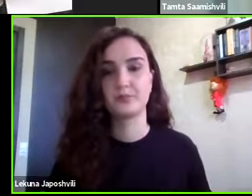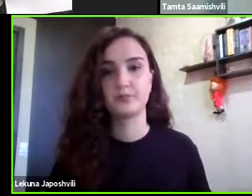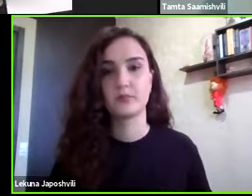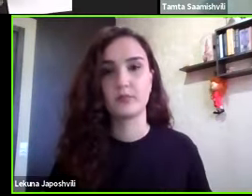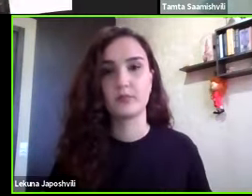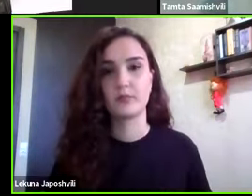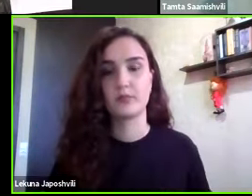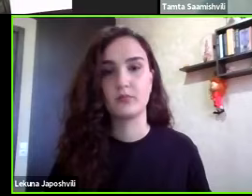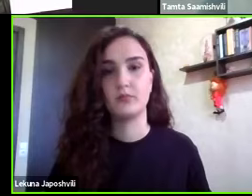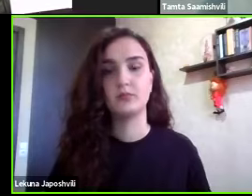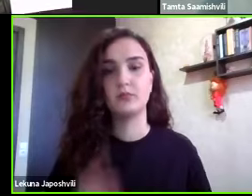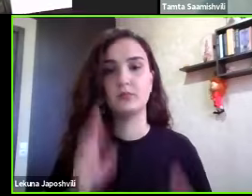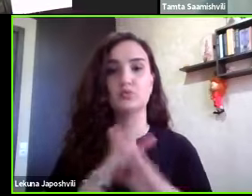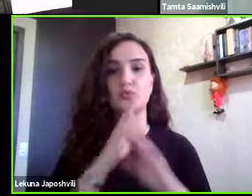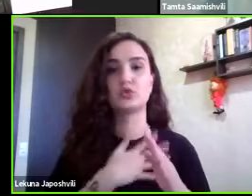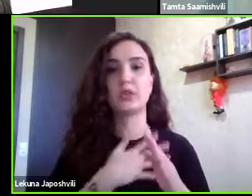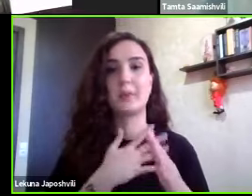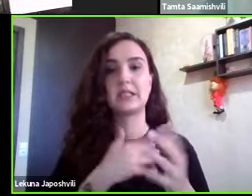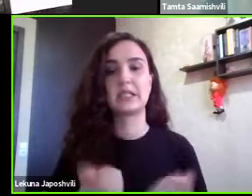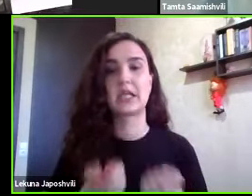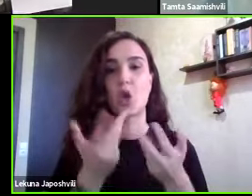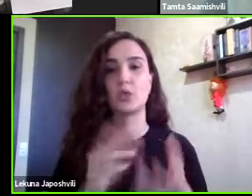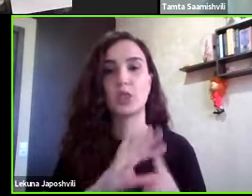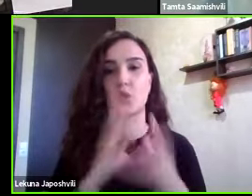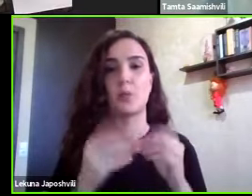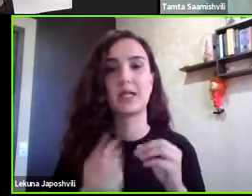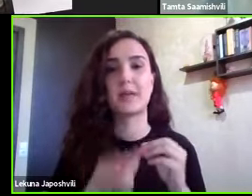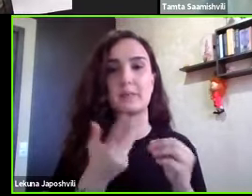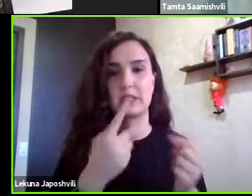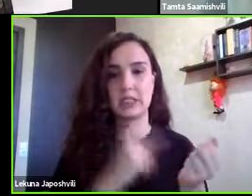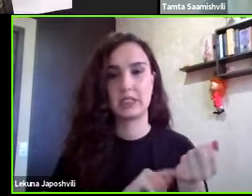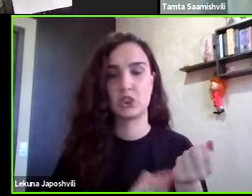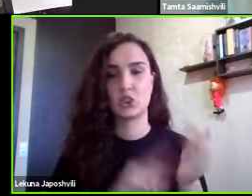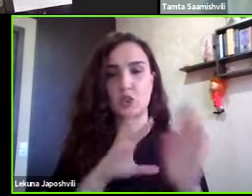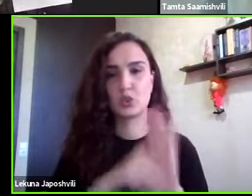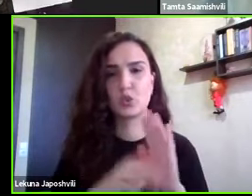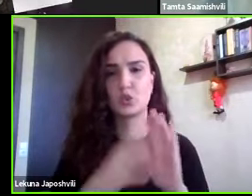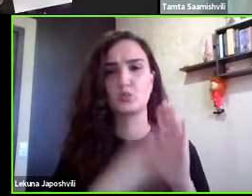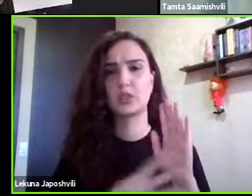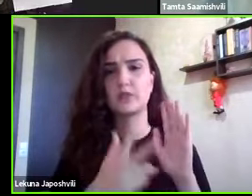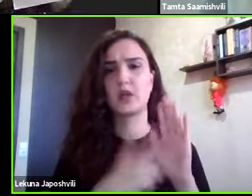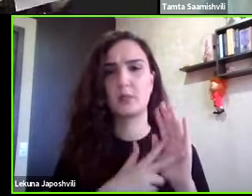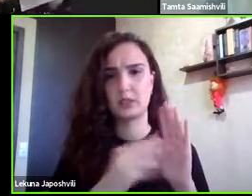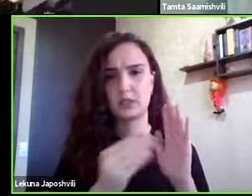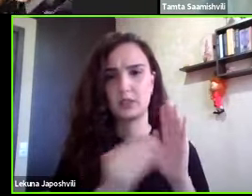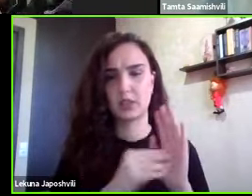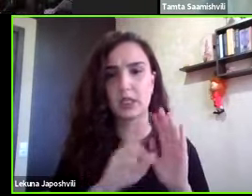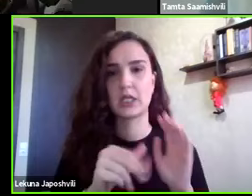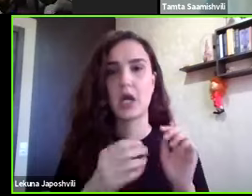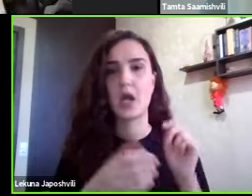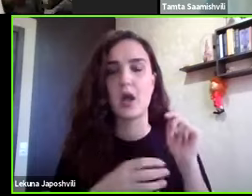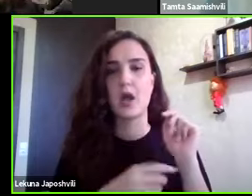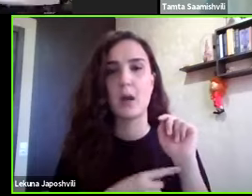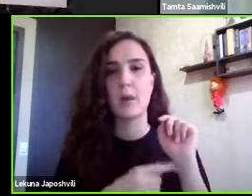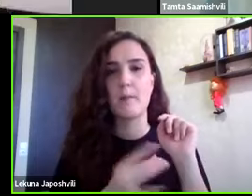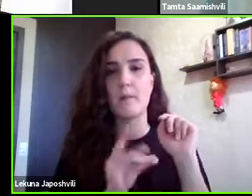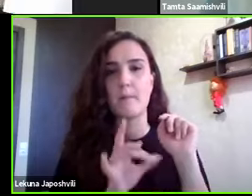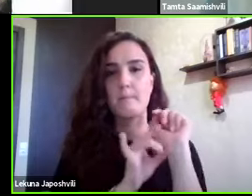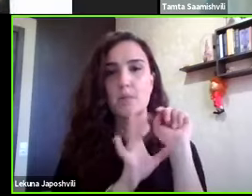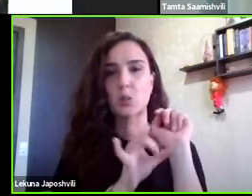იგი ჟანგბადის რაოდენობა, რამდენია სისხლში, აქ 98 წერია და პულსი. აგერ კიდე ვთქვათ,